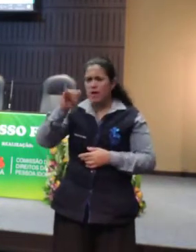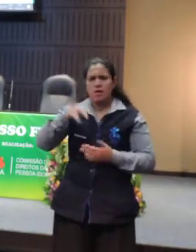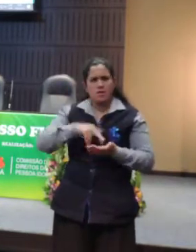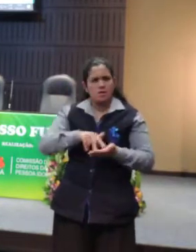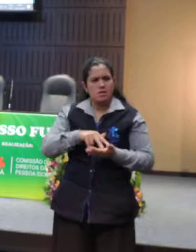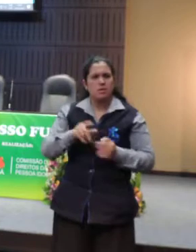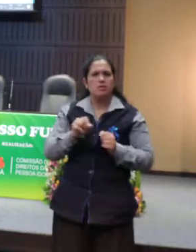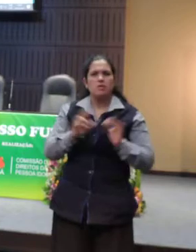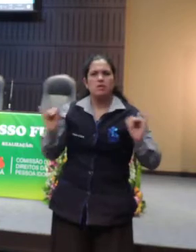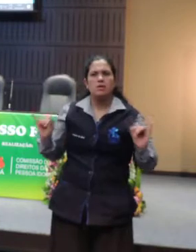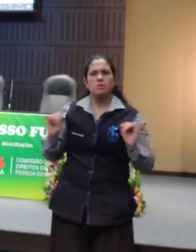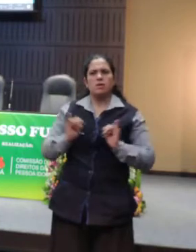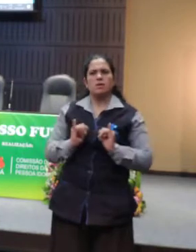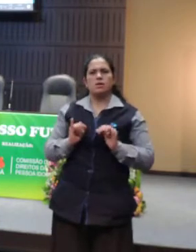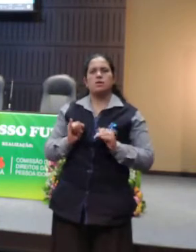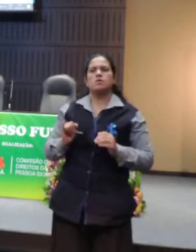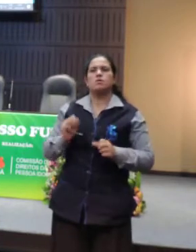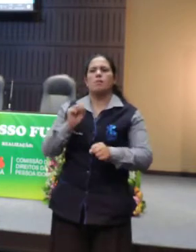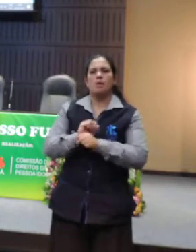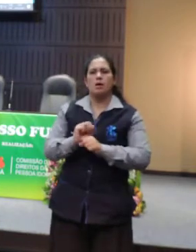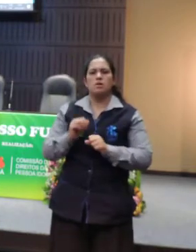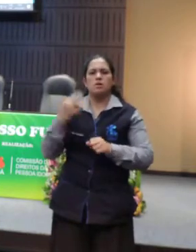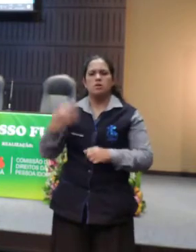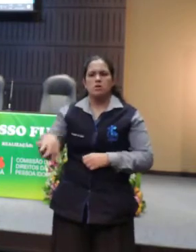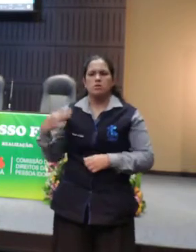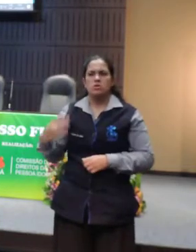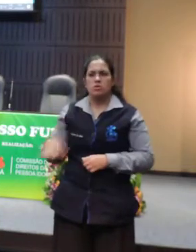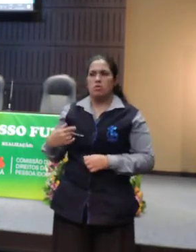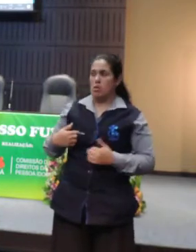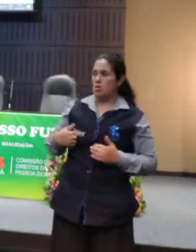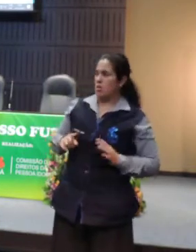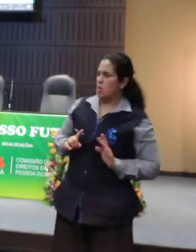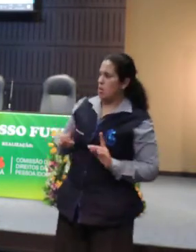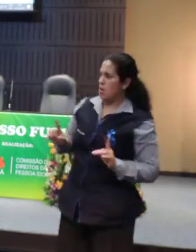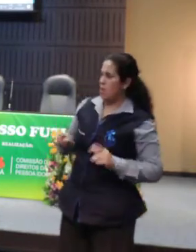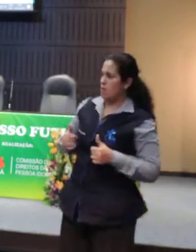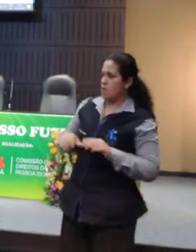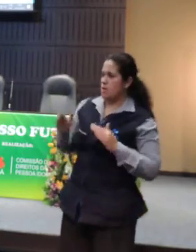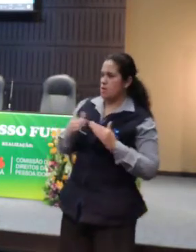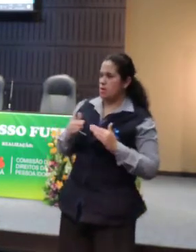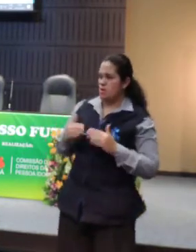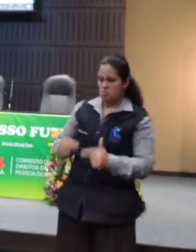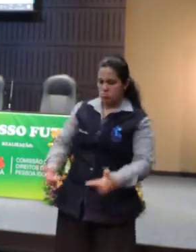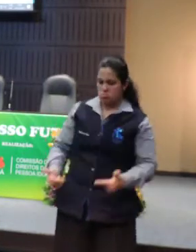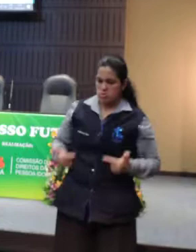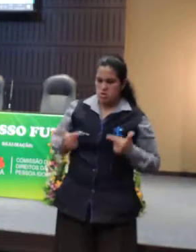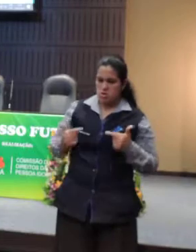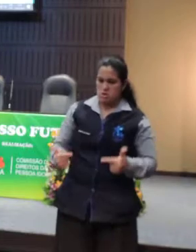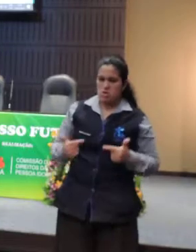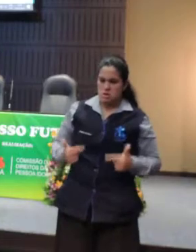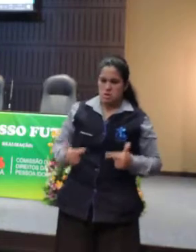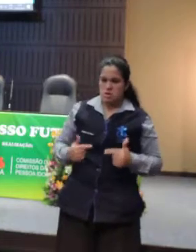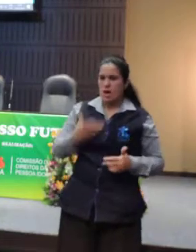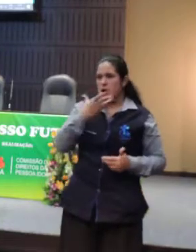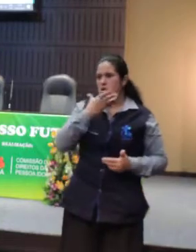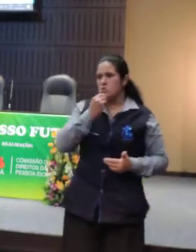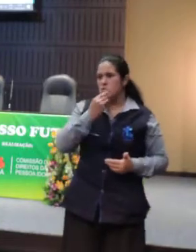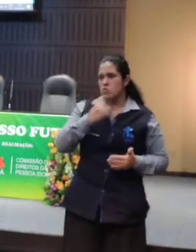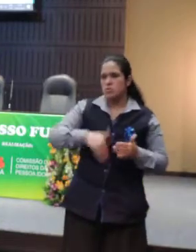de emagrecer, para de doer as articulações, não. Fica em casa enchendo o saco do marido que vai jogar futebol, vai com